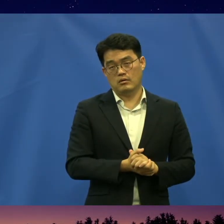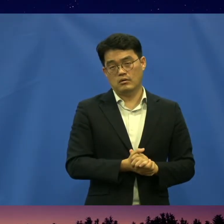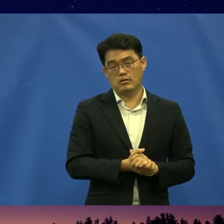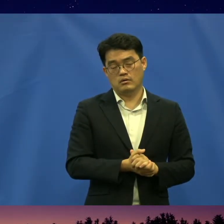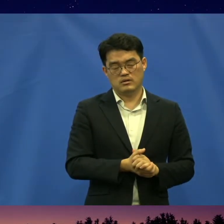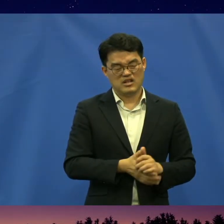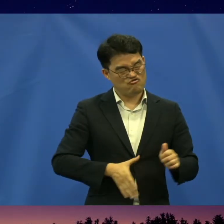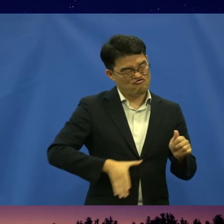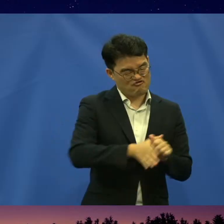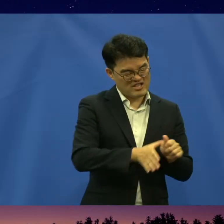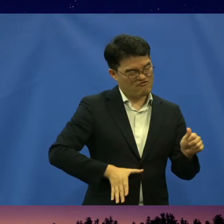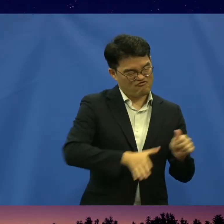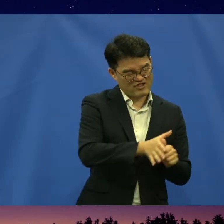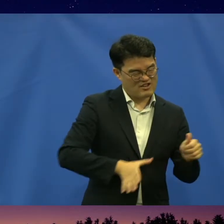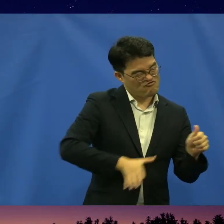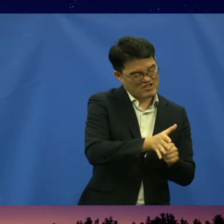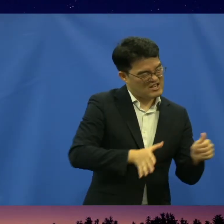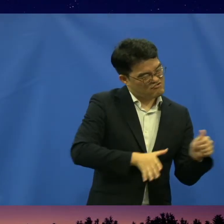죽이자는 거예요, 죽이자.